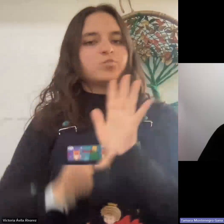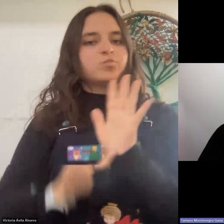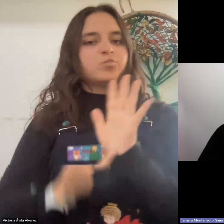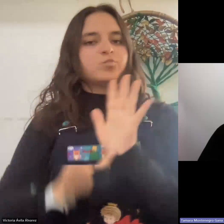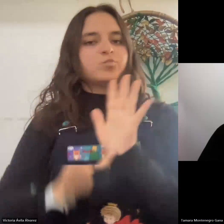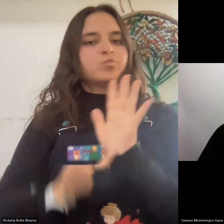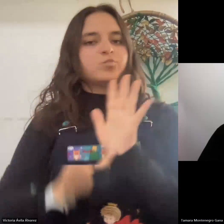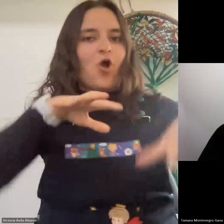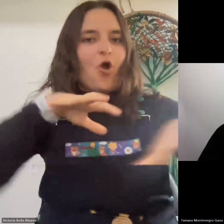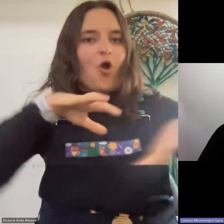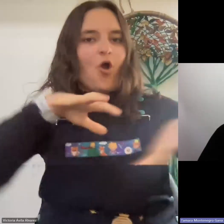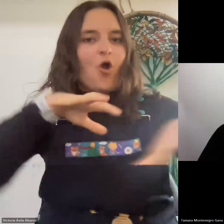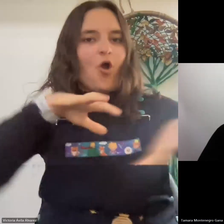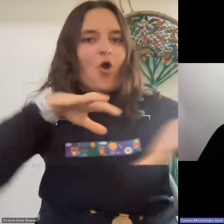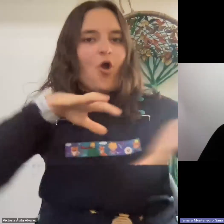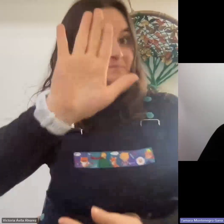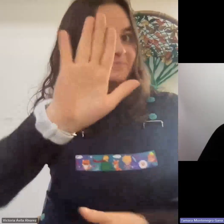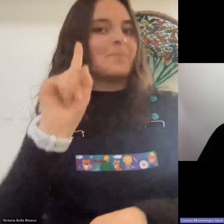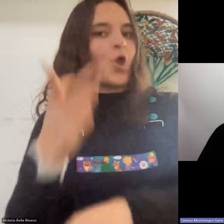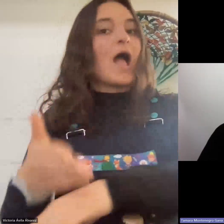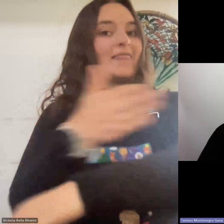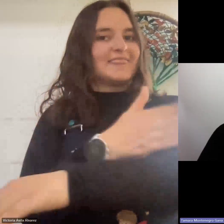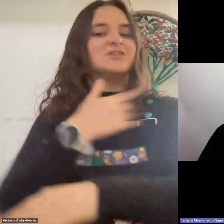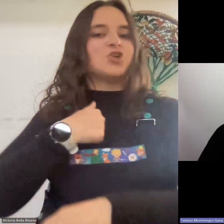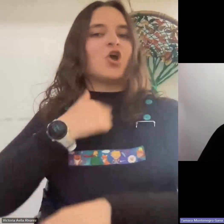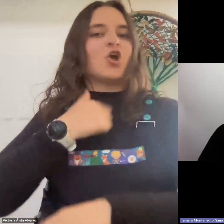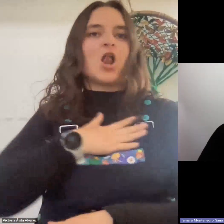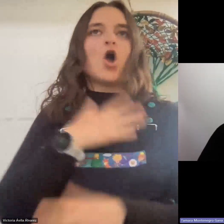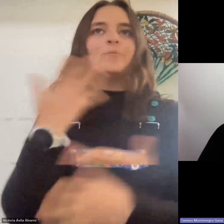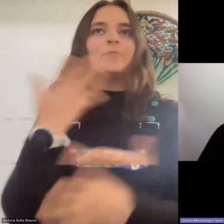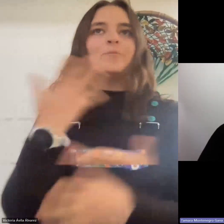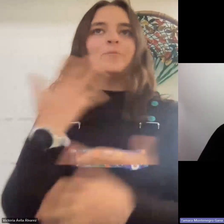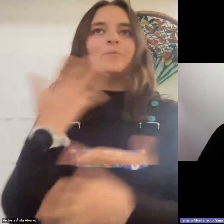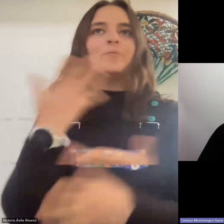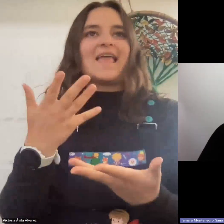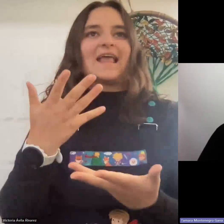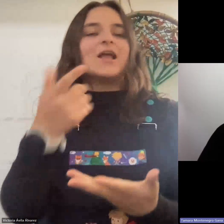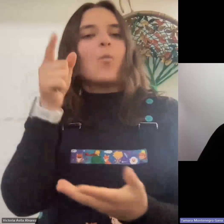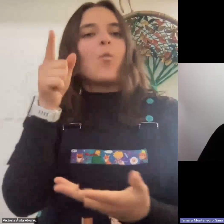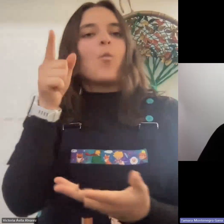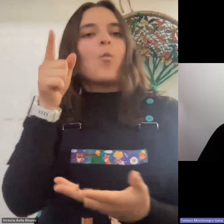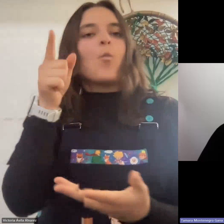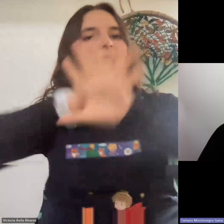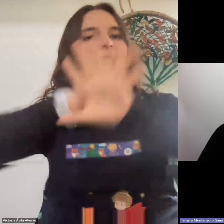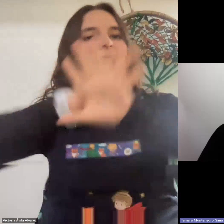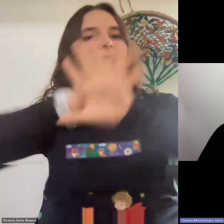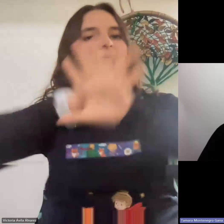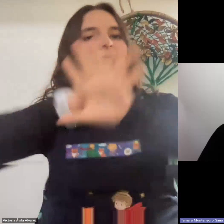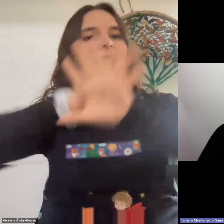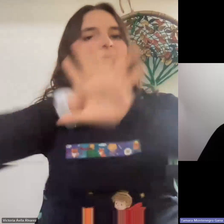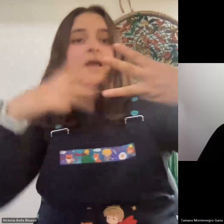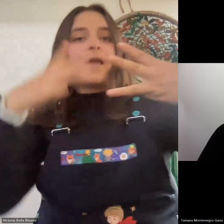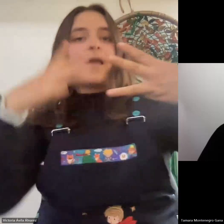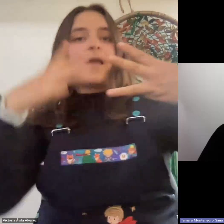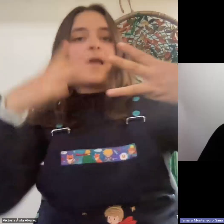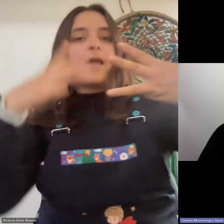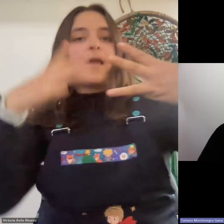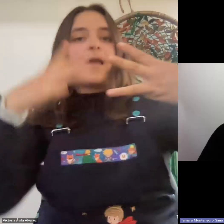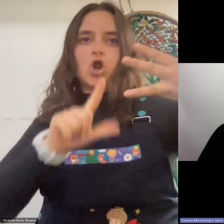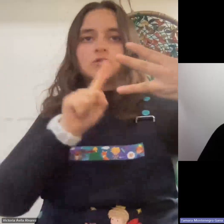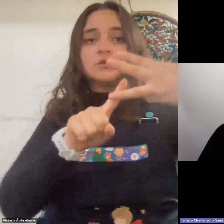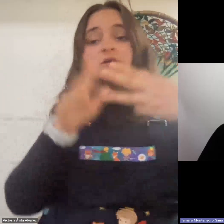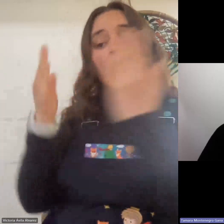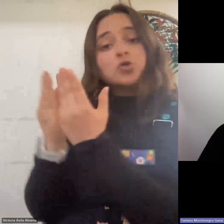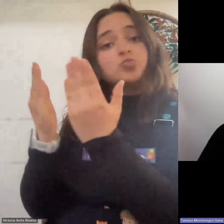trabajo puedo mostrar algunas cosas, pero antes yo quiero como